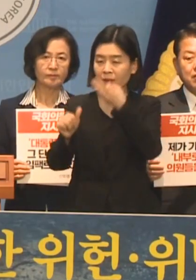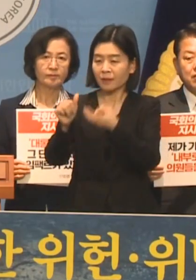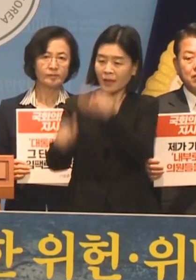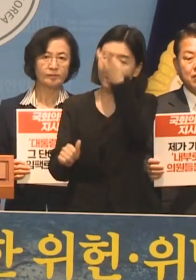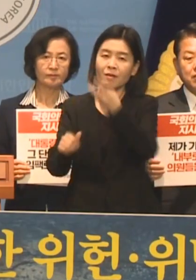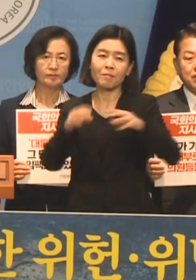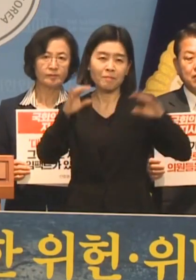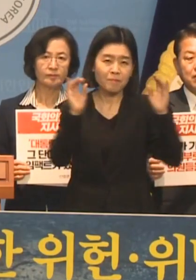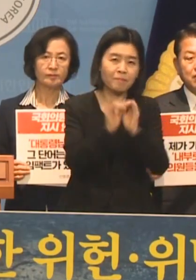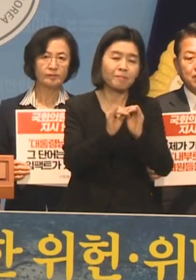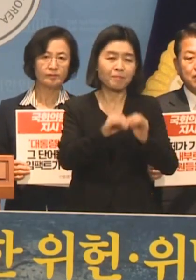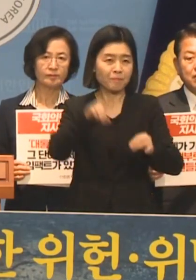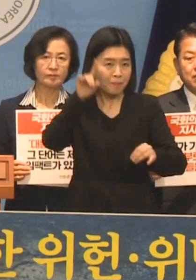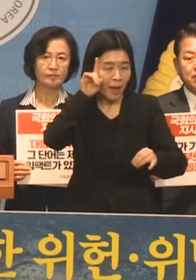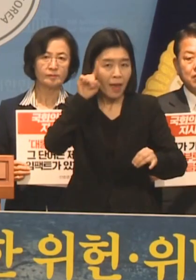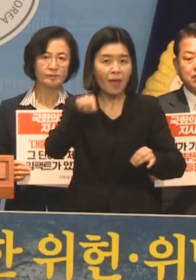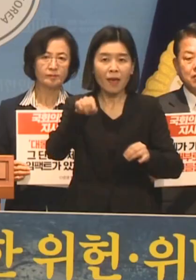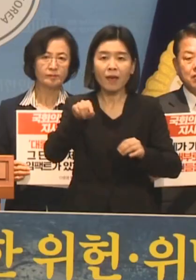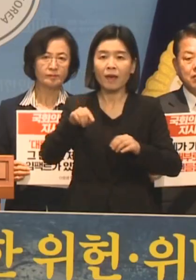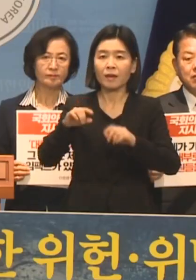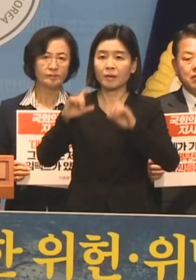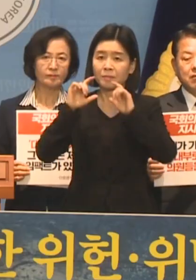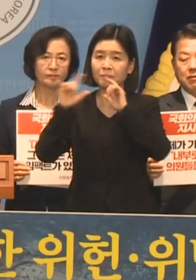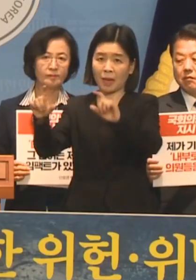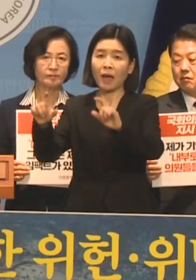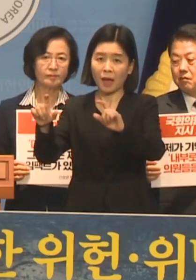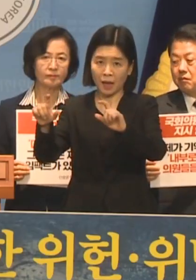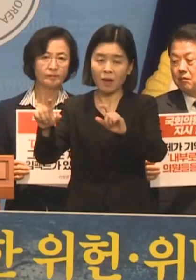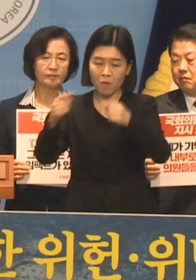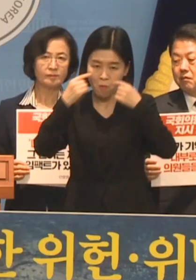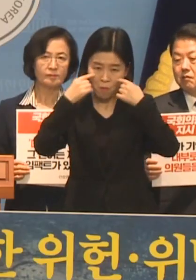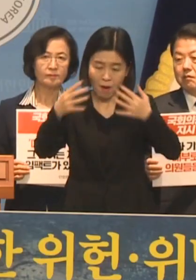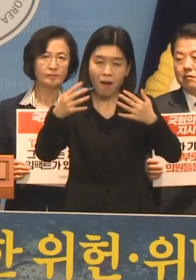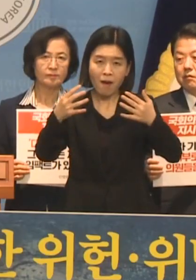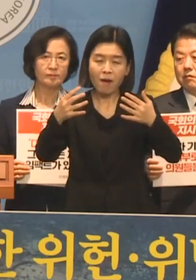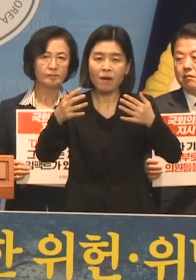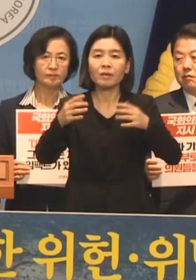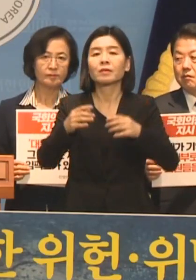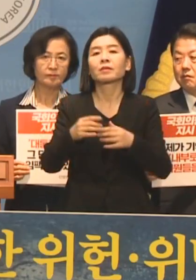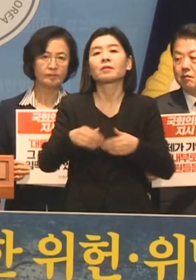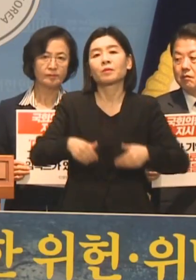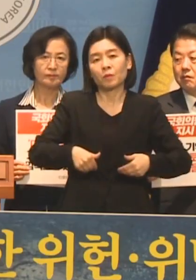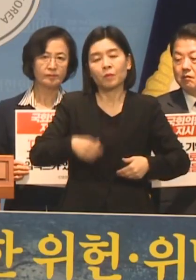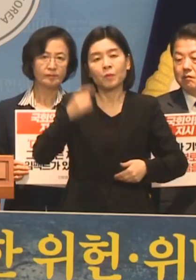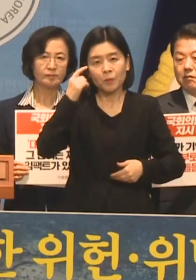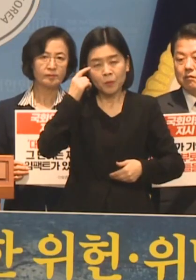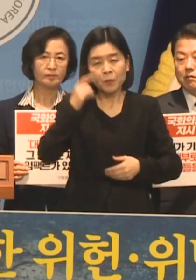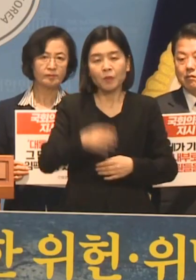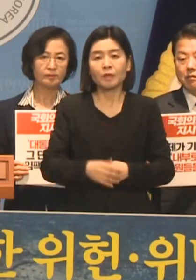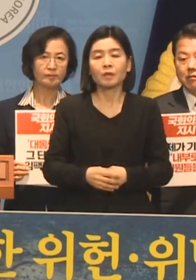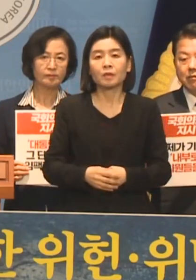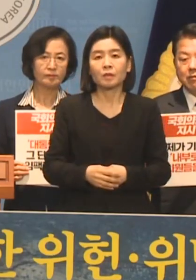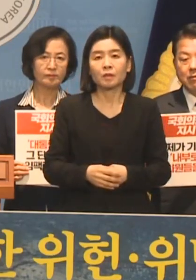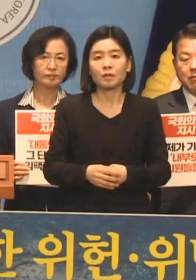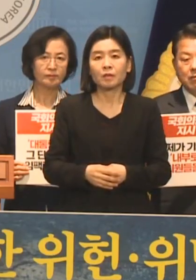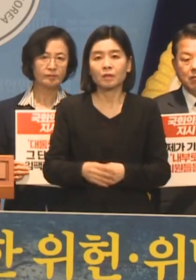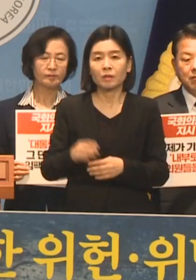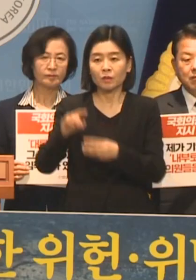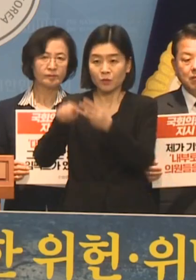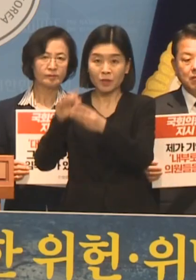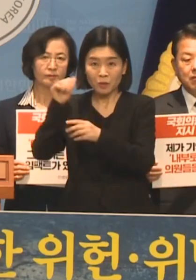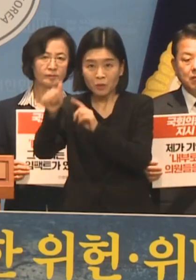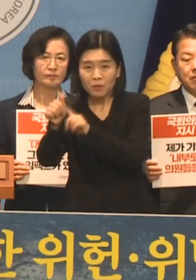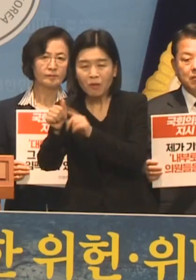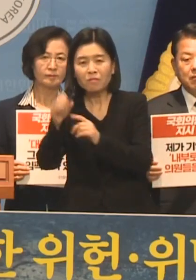저격에 베풀 관용은 한 털도 없다는 점을 분명히 선언하여야 합니다. 경고성